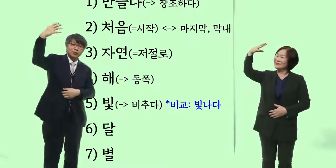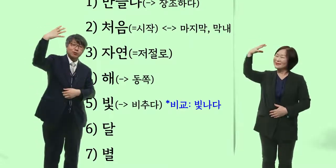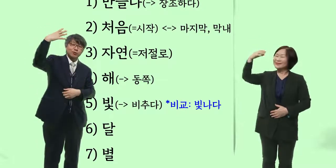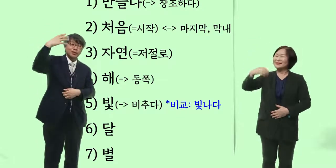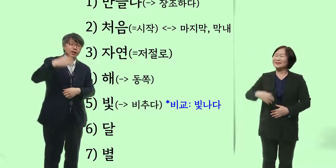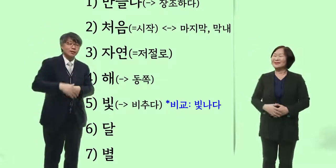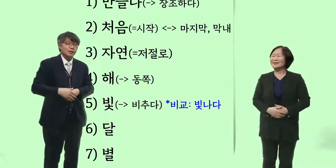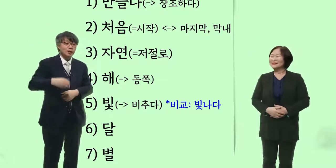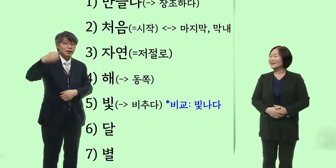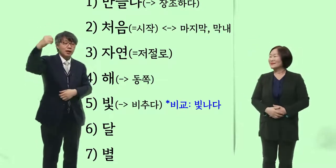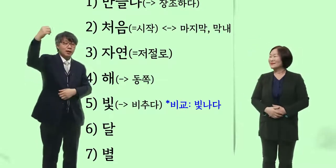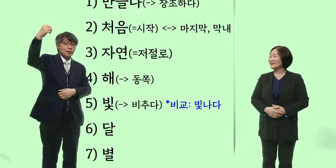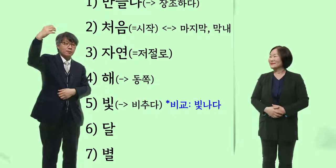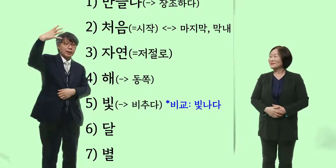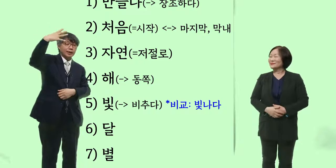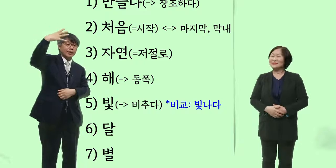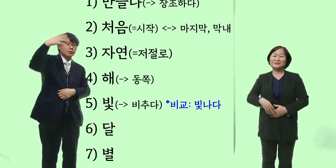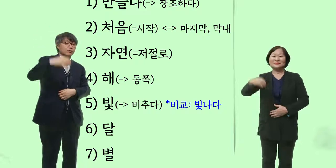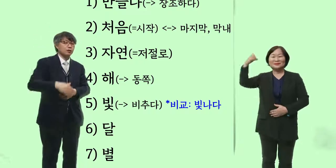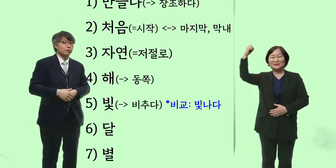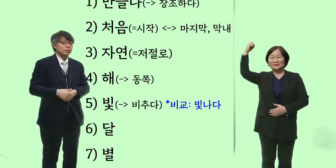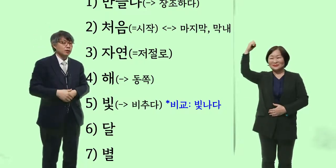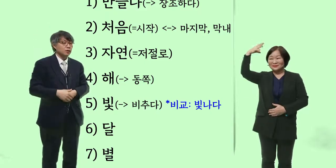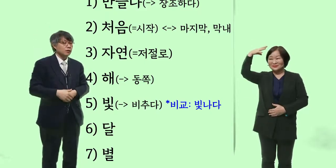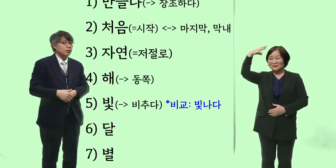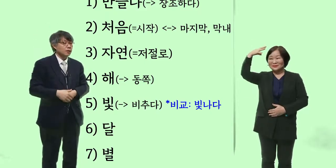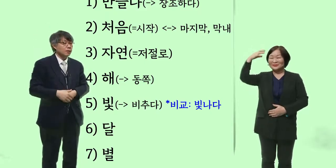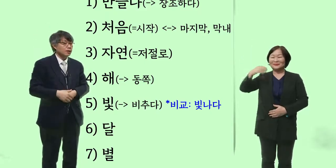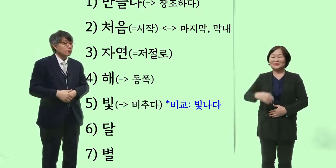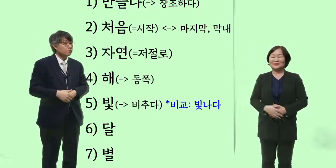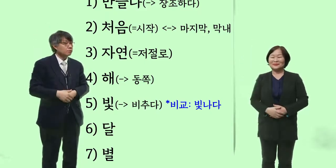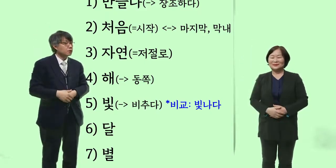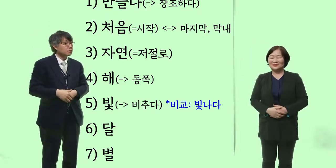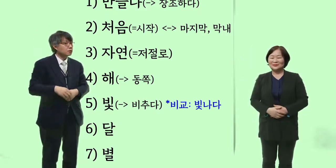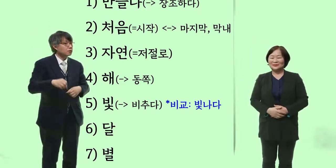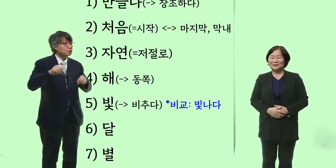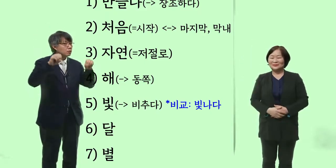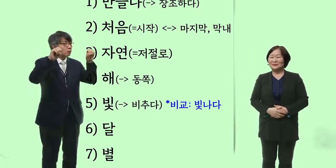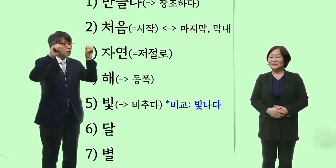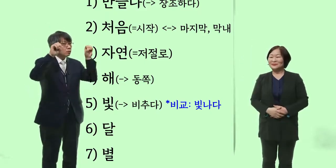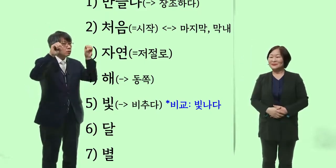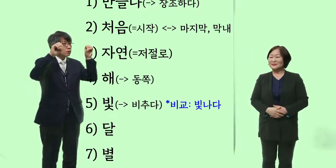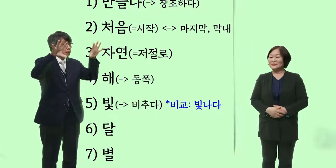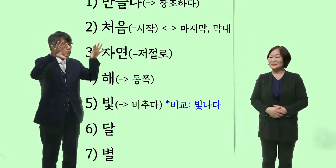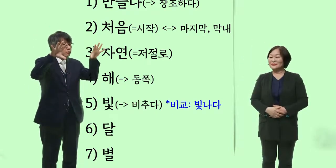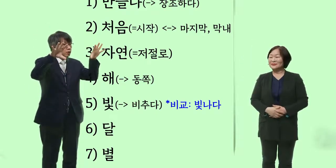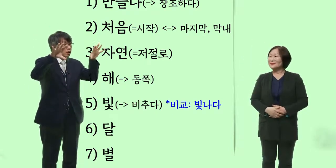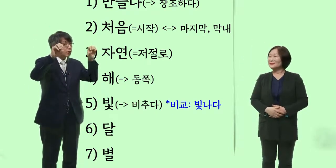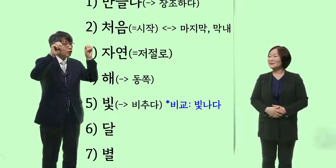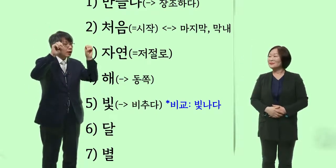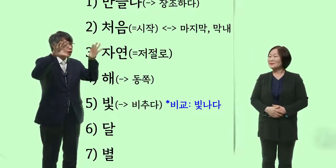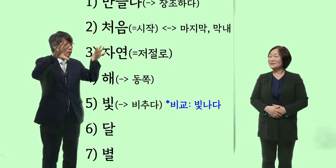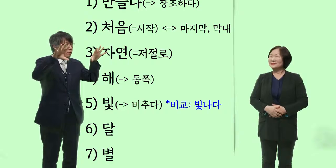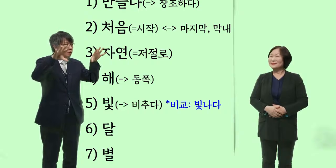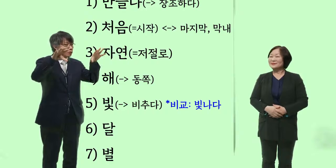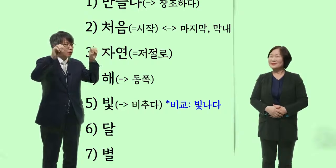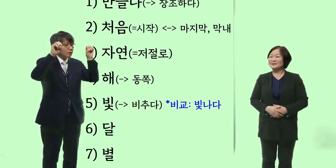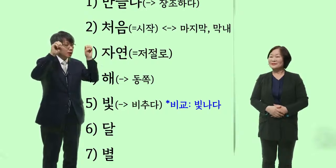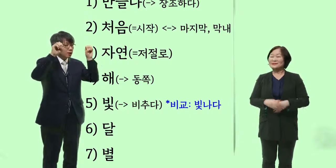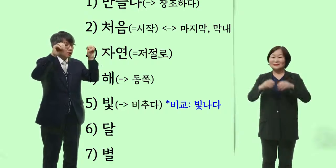비추고 있는데 이게 빛이고요. 그 다음에 이제 빛을 딱 비추는 거 이게 켜다 이렇게 표현할 수도 있습니다.